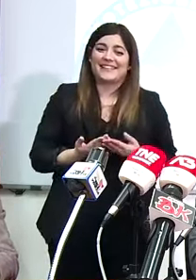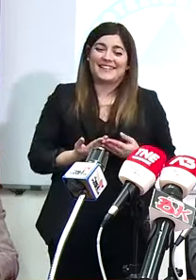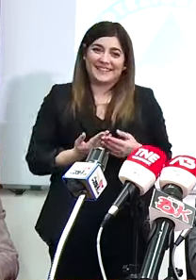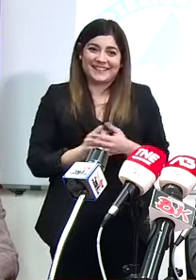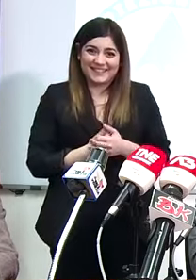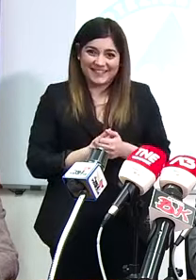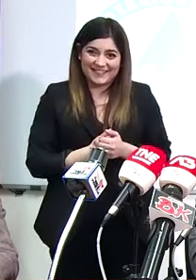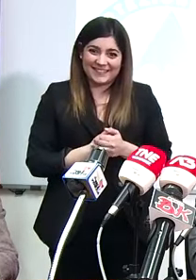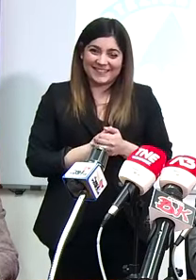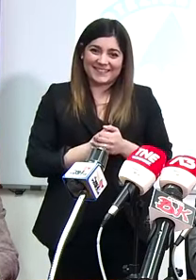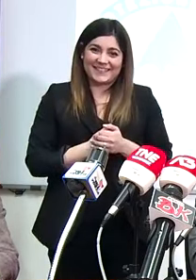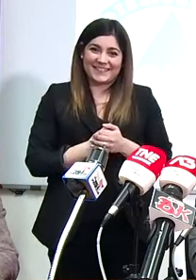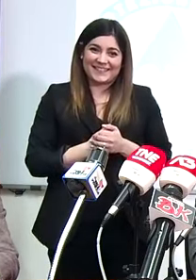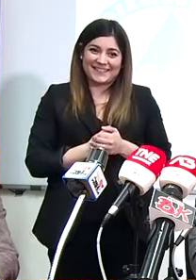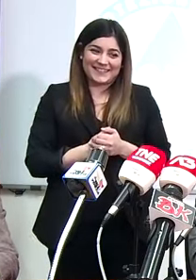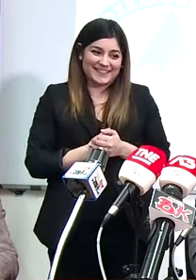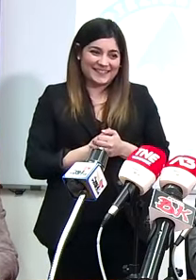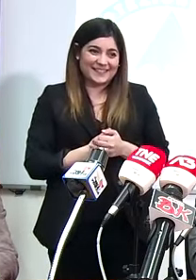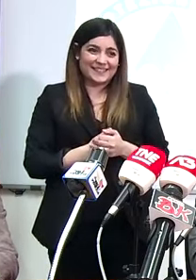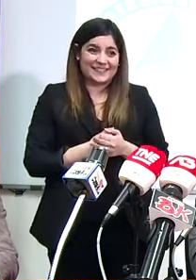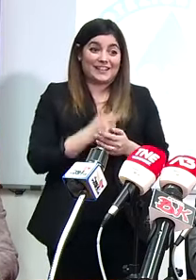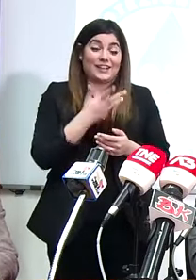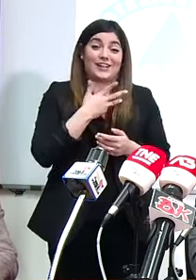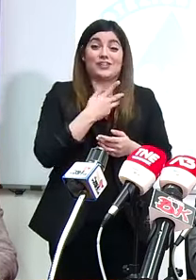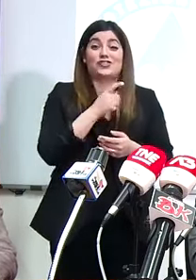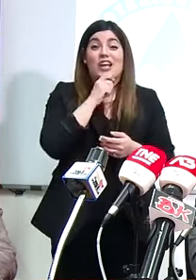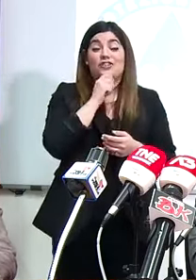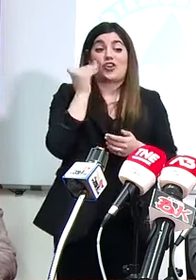sul naso del portale della parola